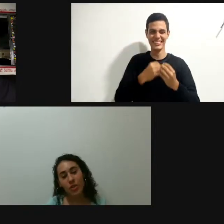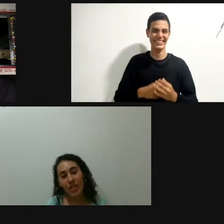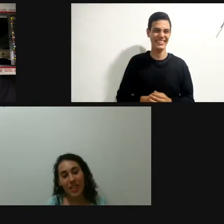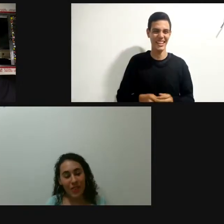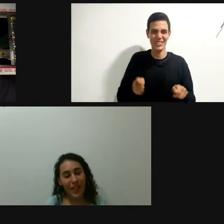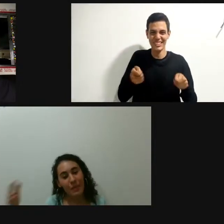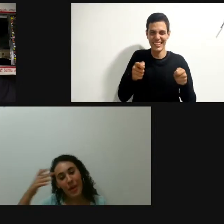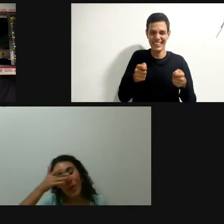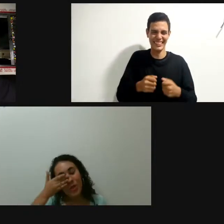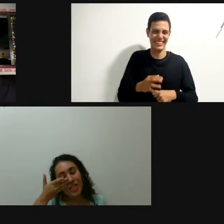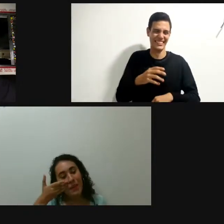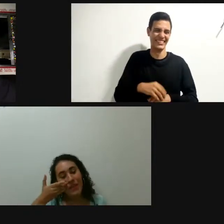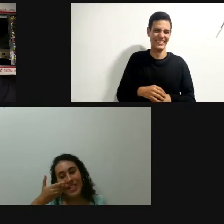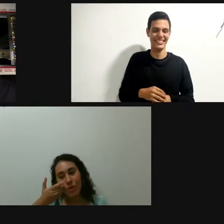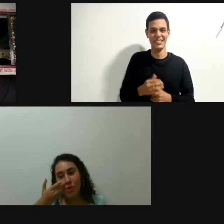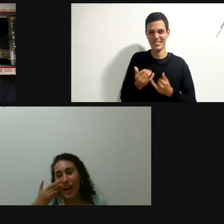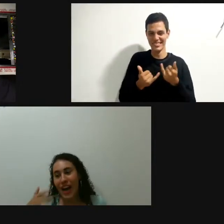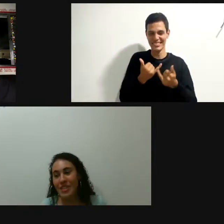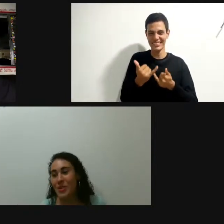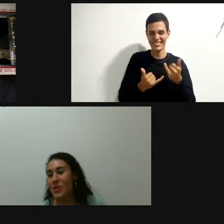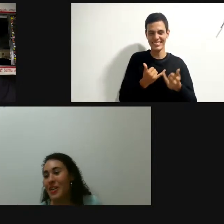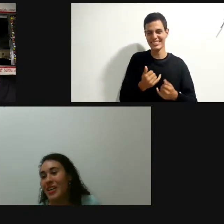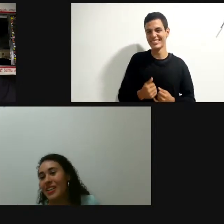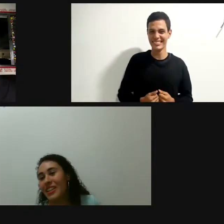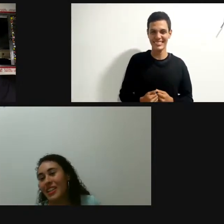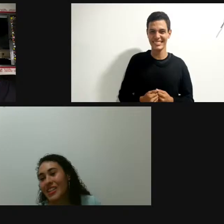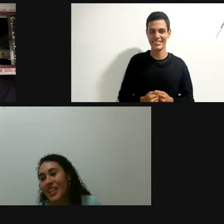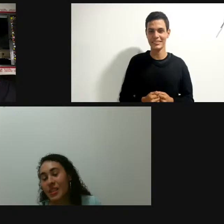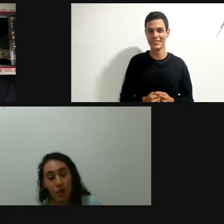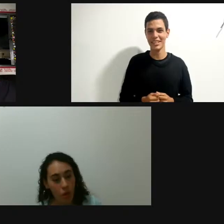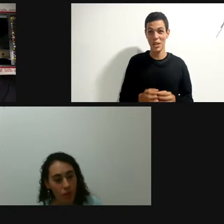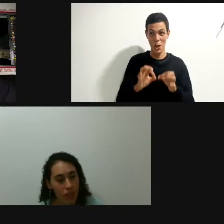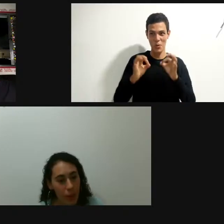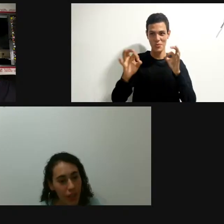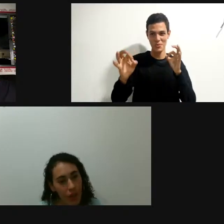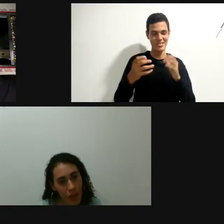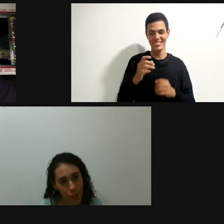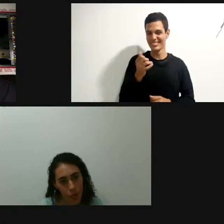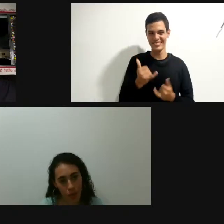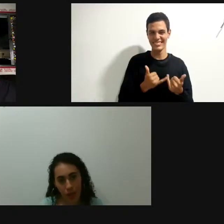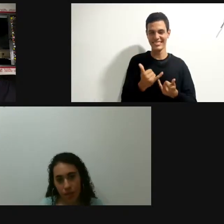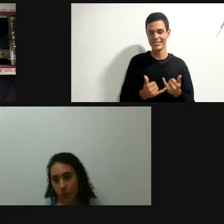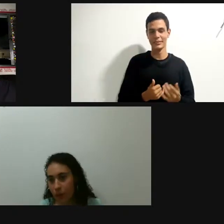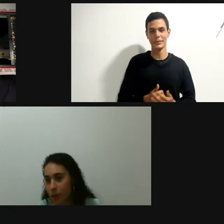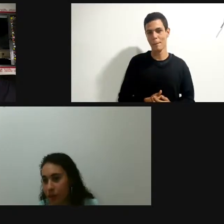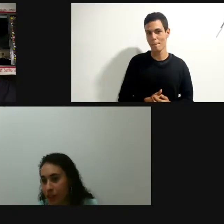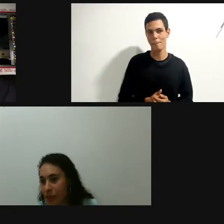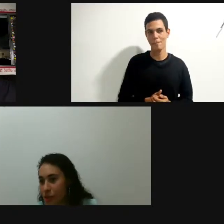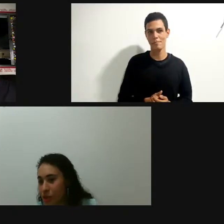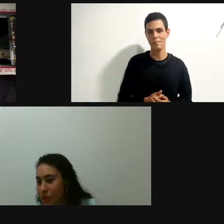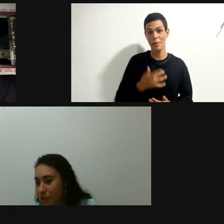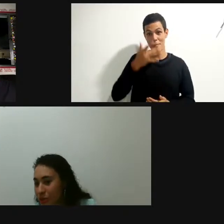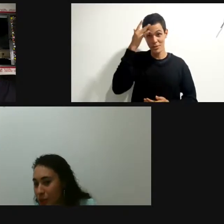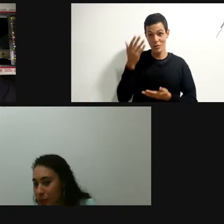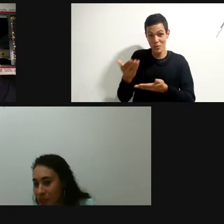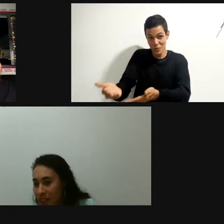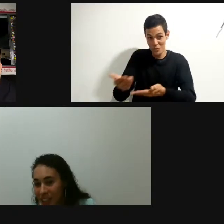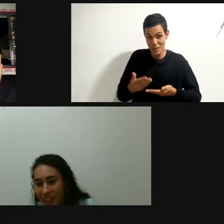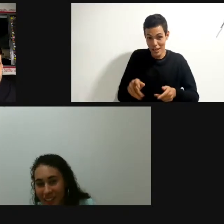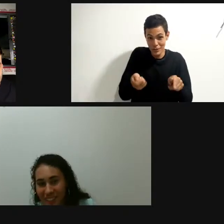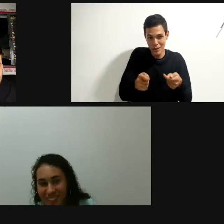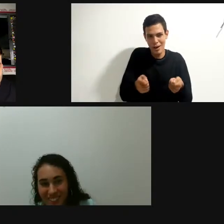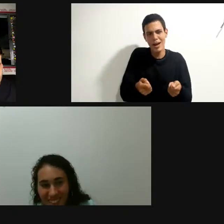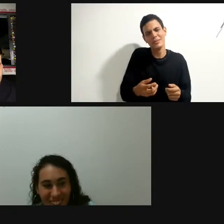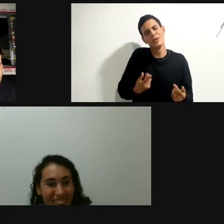Então, eu acho que fica meio longe, né, para fazer o churrasco. Gente, me convide também, Lorena, pro churrasco, pelo amor de Deus. Também vou